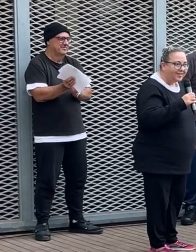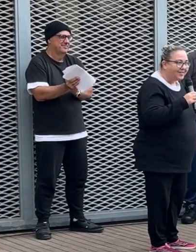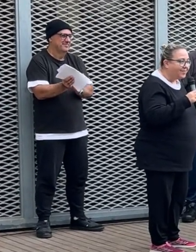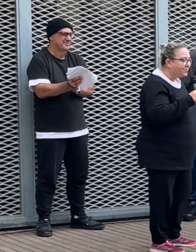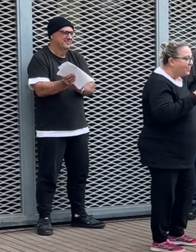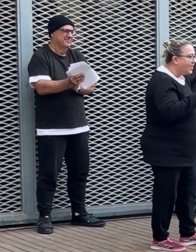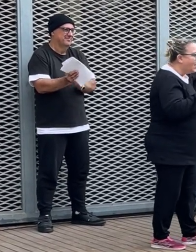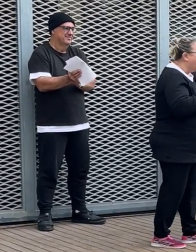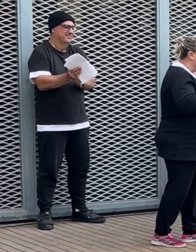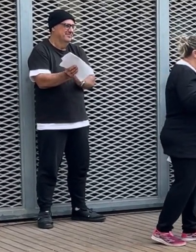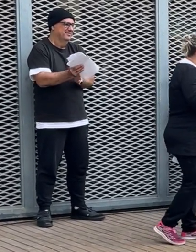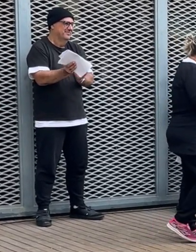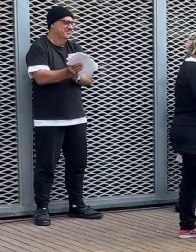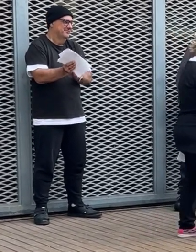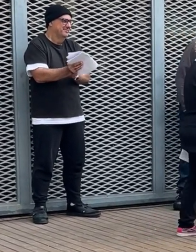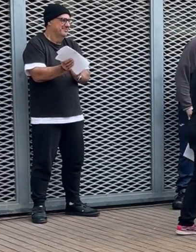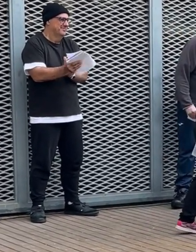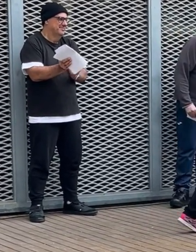Raquel.